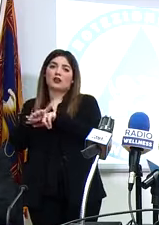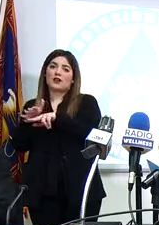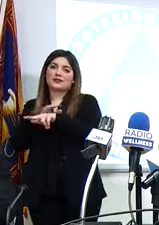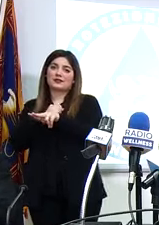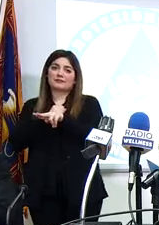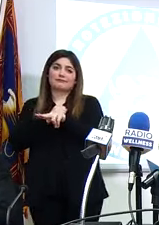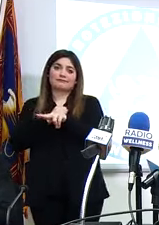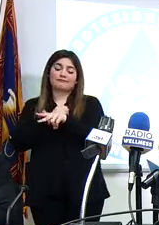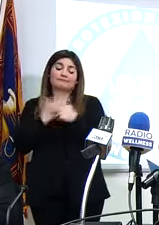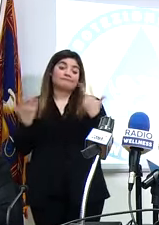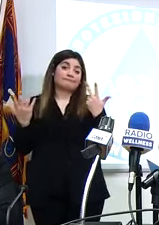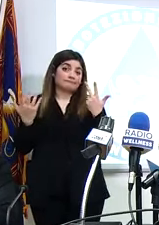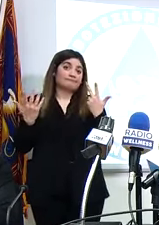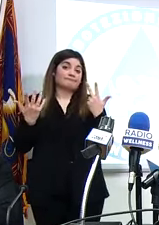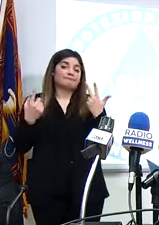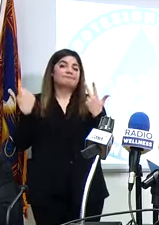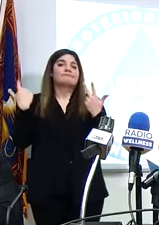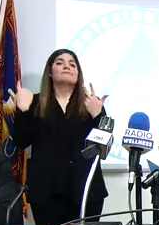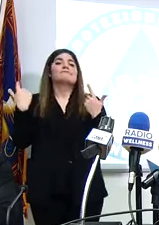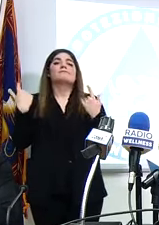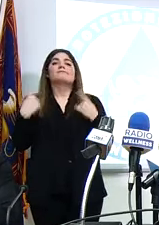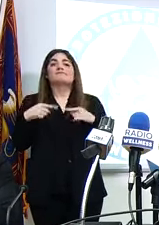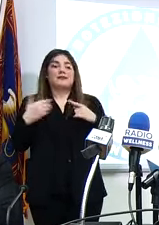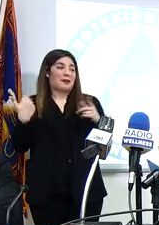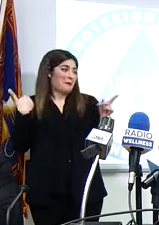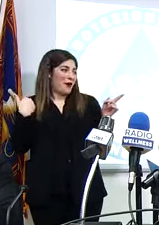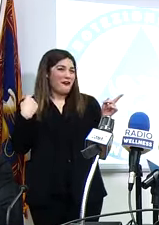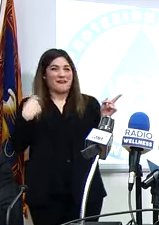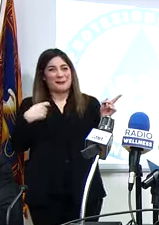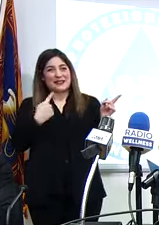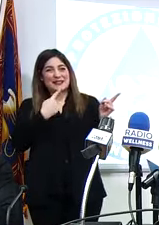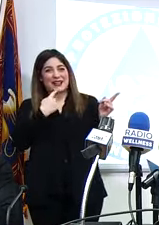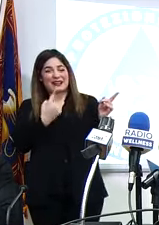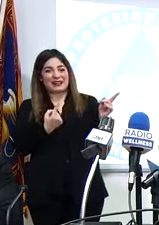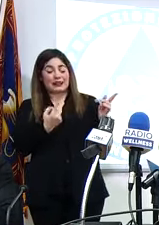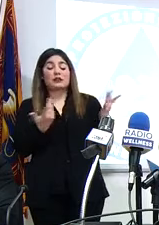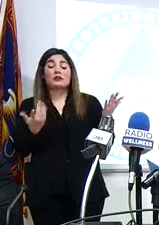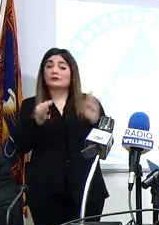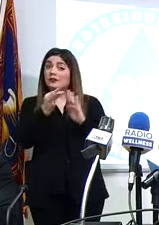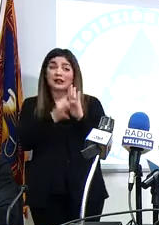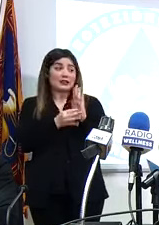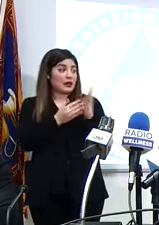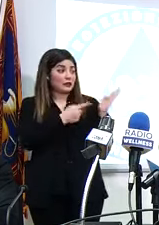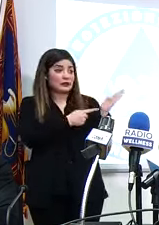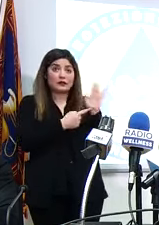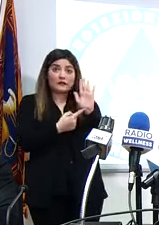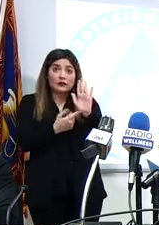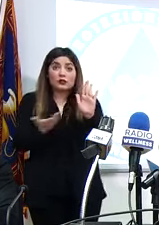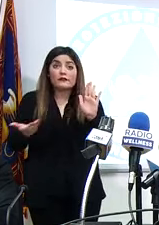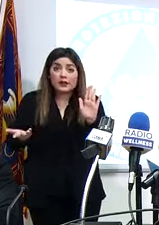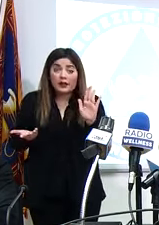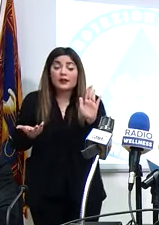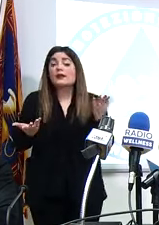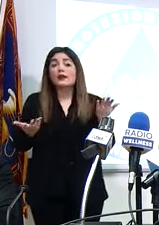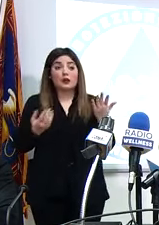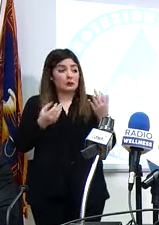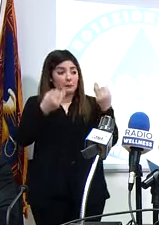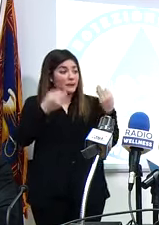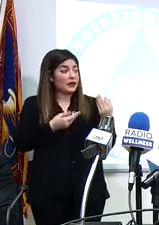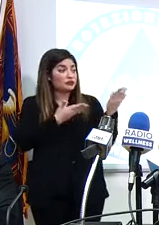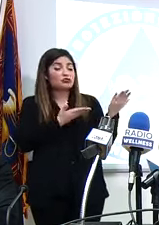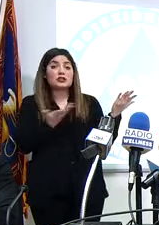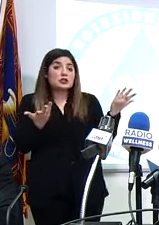che, come ha già detto il governatore, insomma, i dati ve li ha dati lui, ve li ha snocciolati con molta precisione su quella